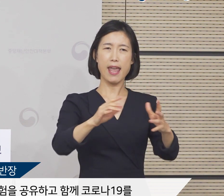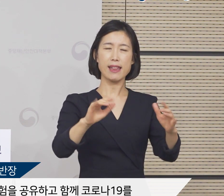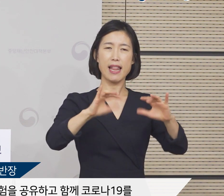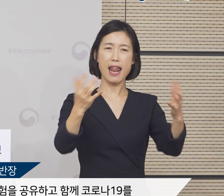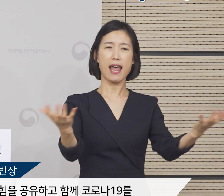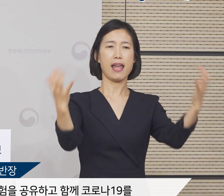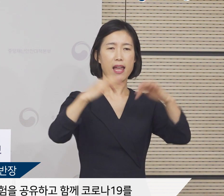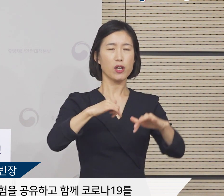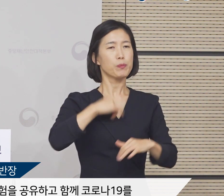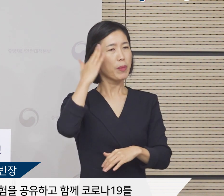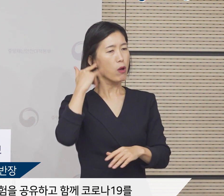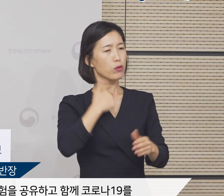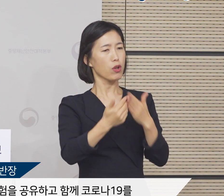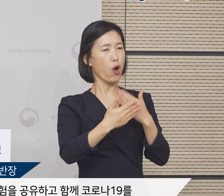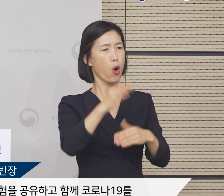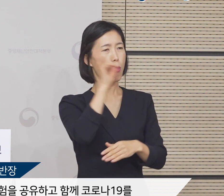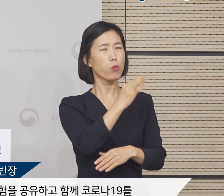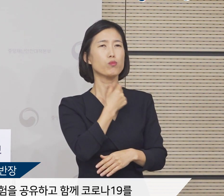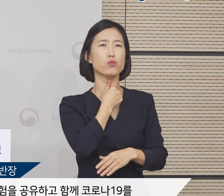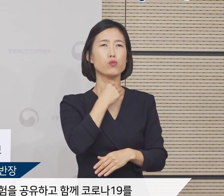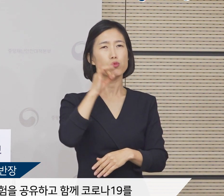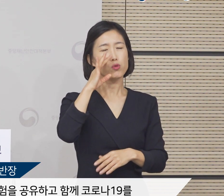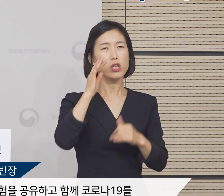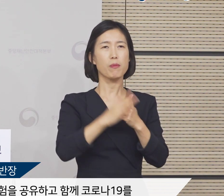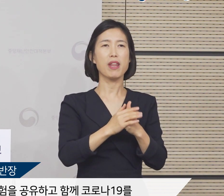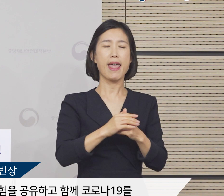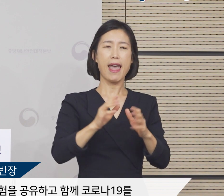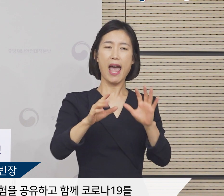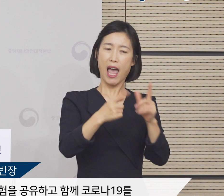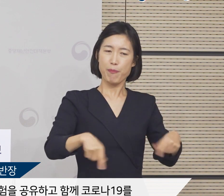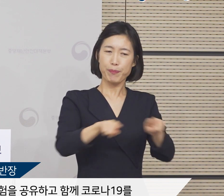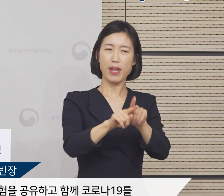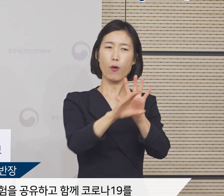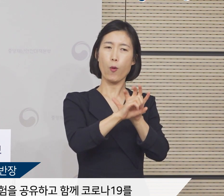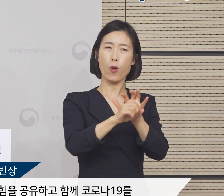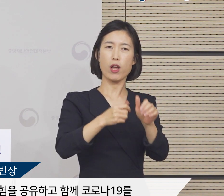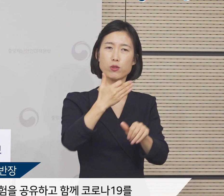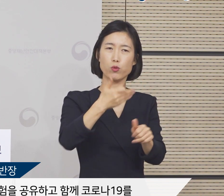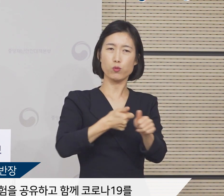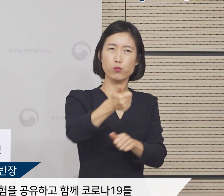각국에서 우리의 경험을 공유하고 함께 코로나19를 극복하는 방안을